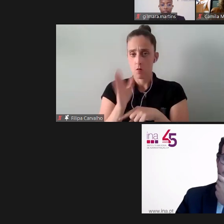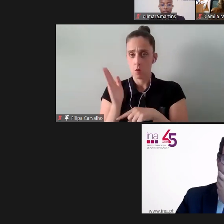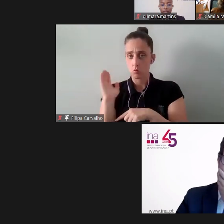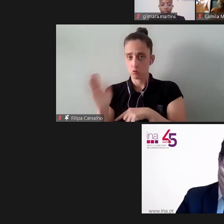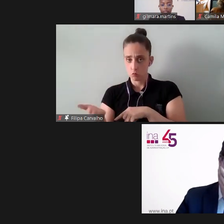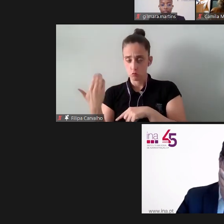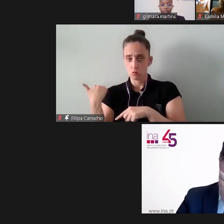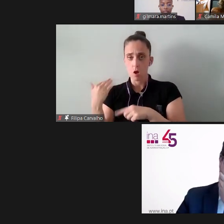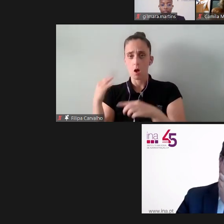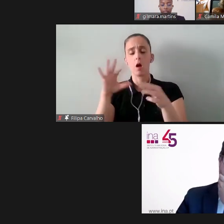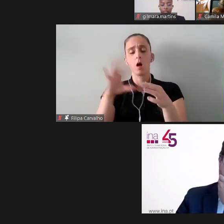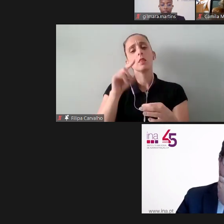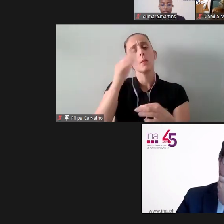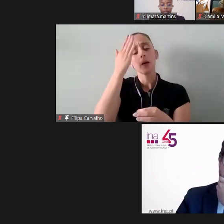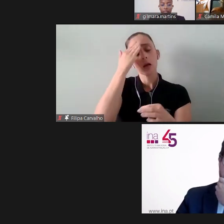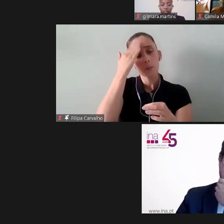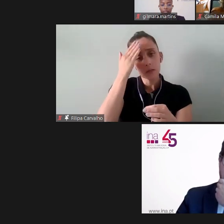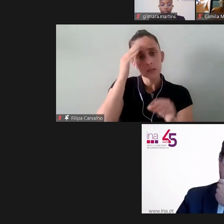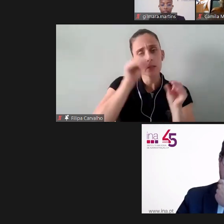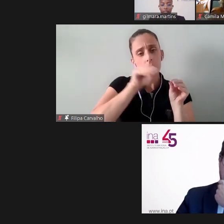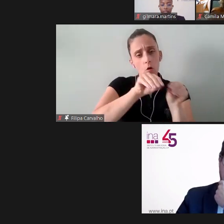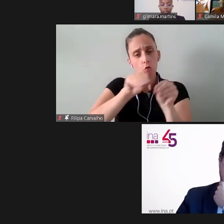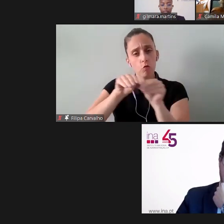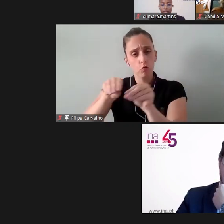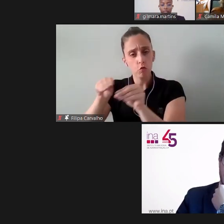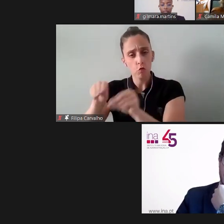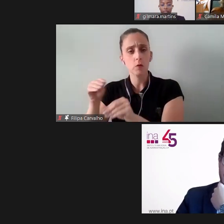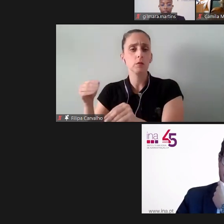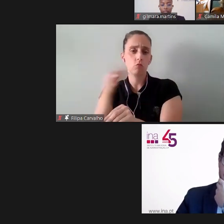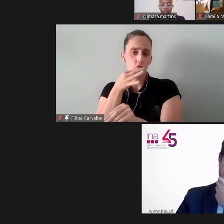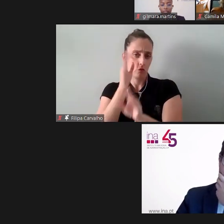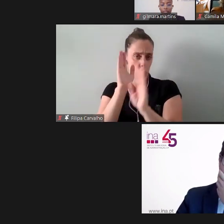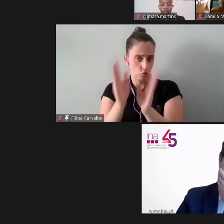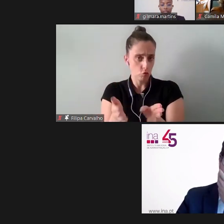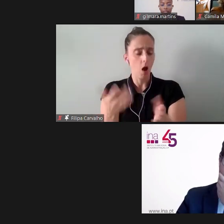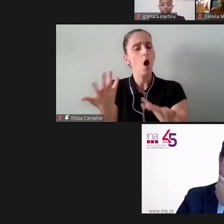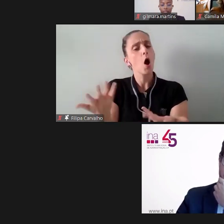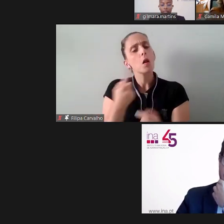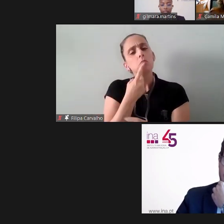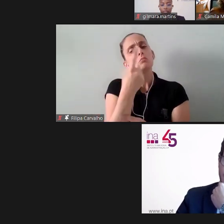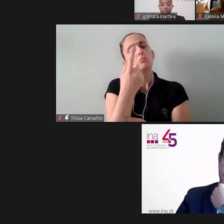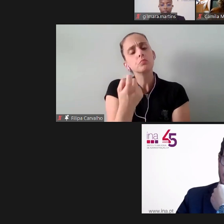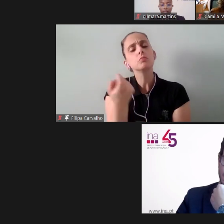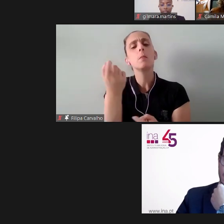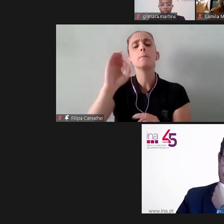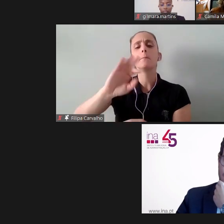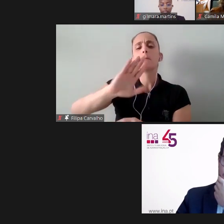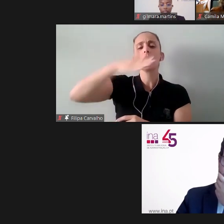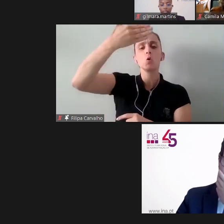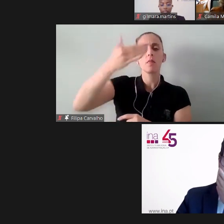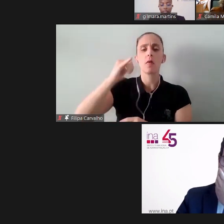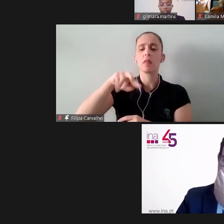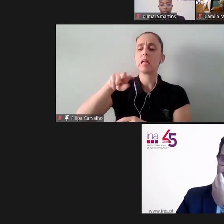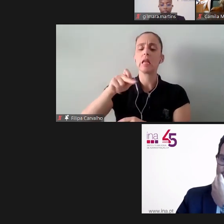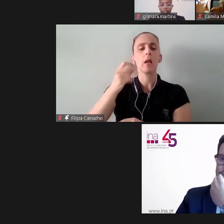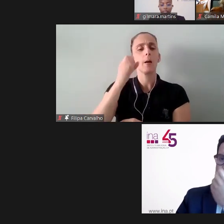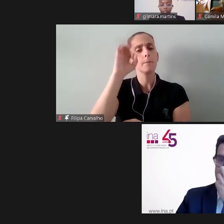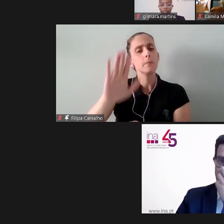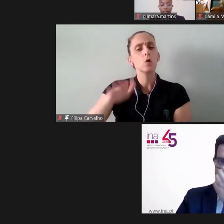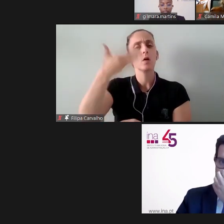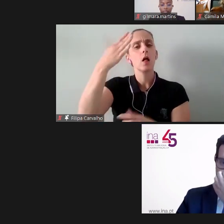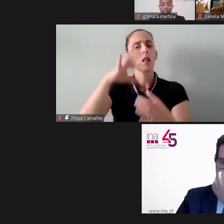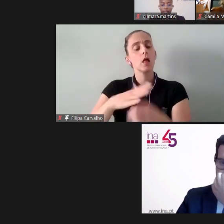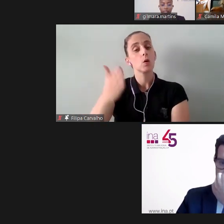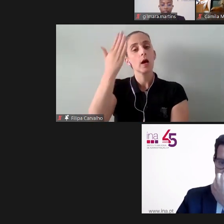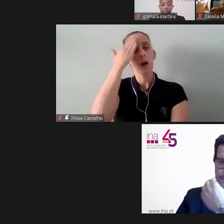de capacitação que estão a ser promovidas nesse sentido. Eu perguntava quais são assim as prioridades do INA ao nível da